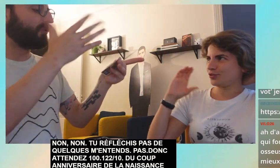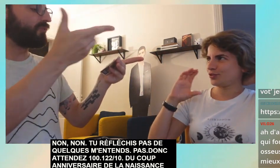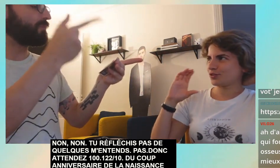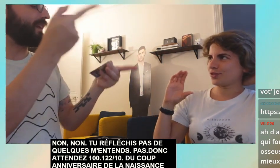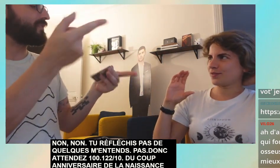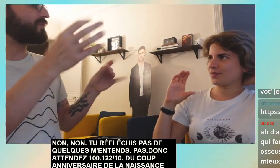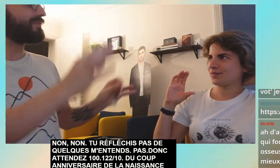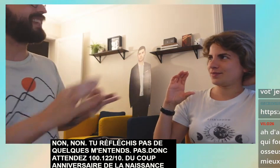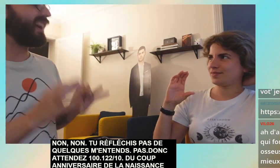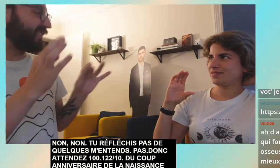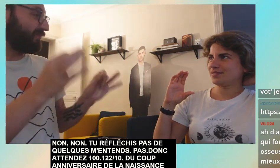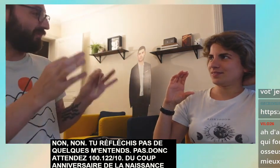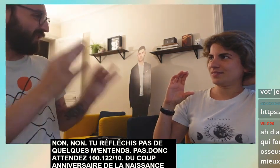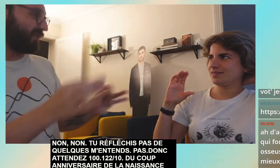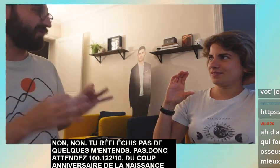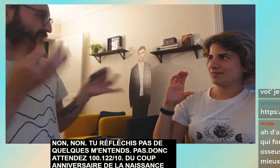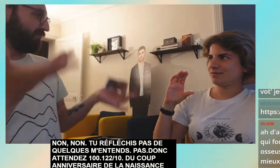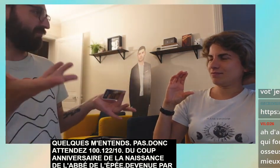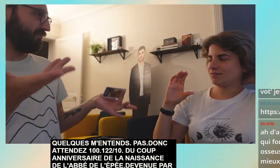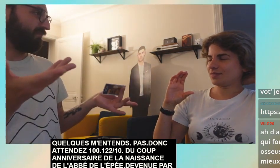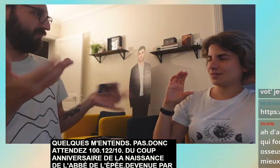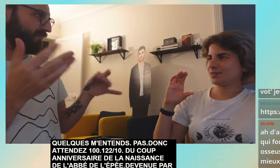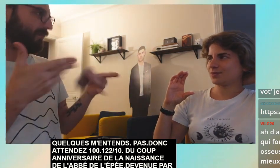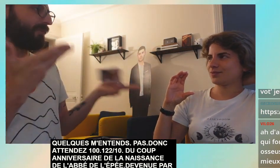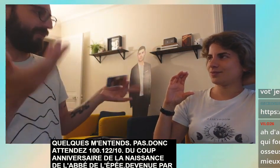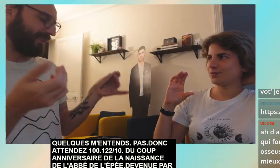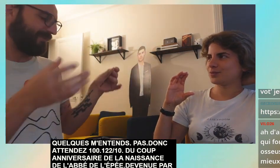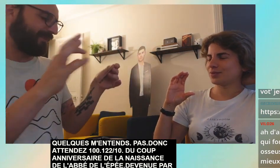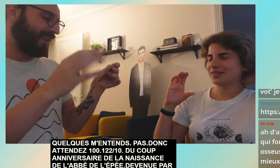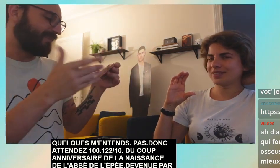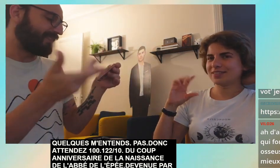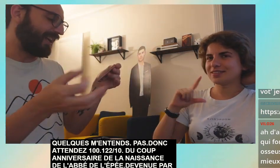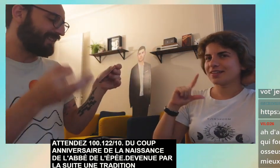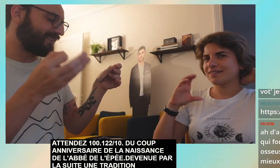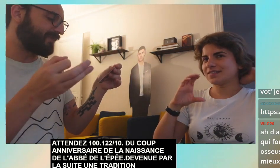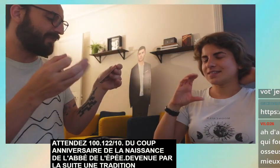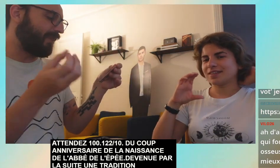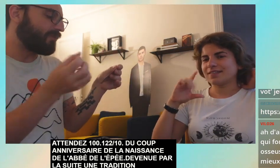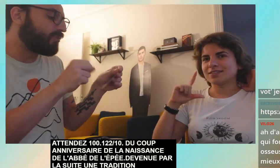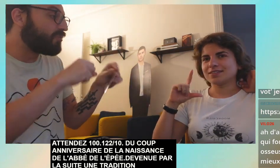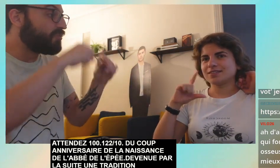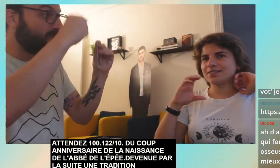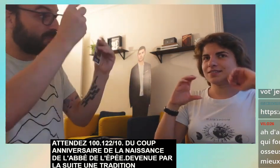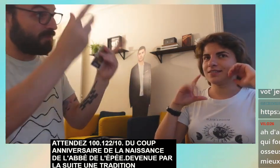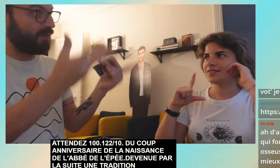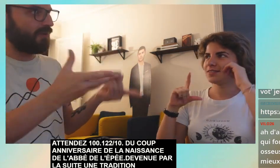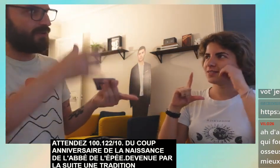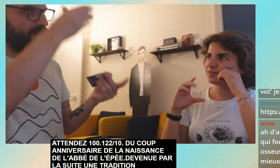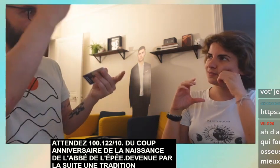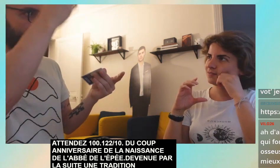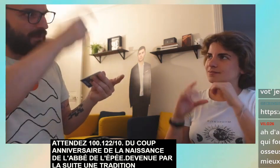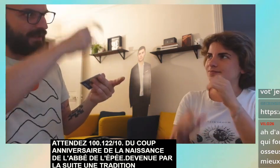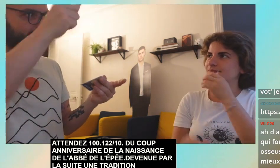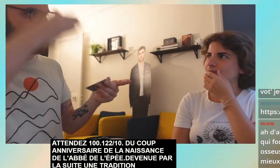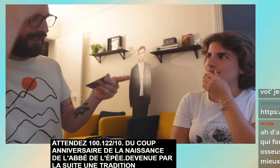Devenu par la suite une tradition. Bon, voilà. Une tradition. De nombreuses